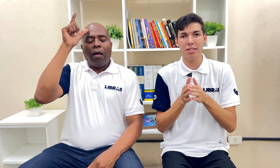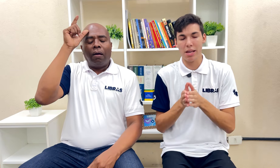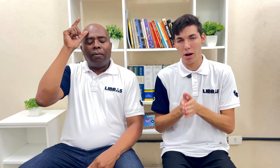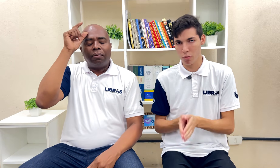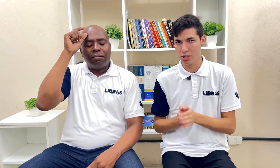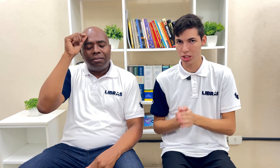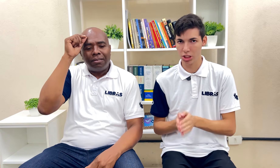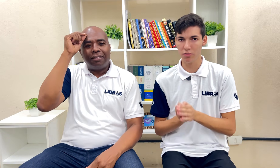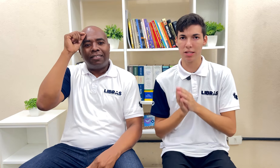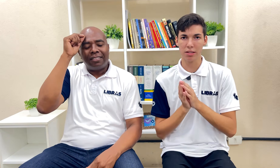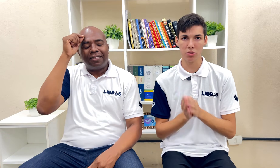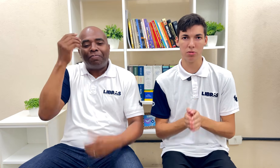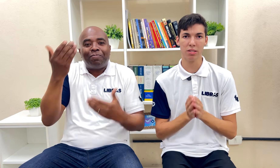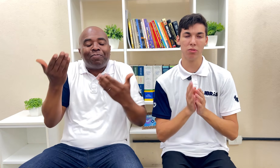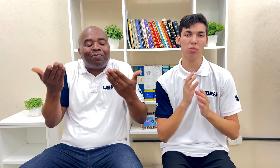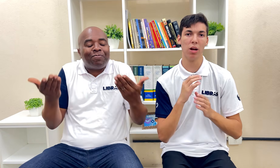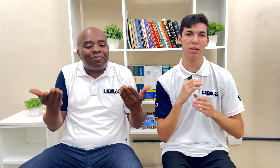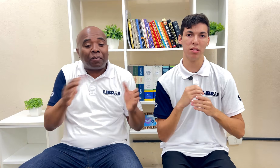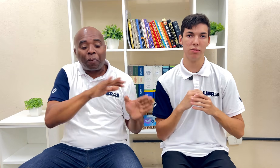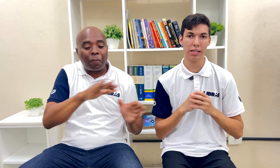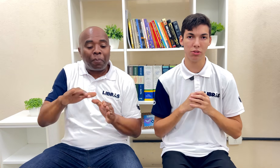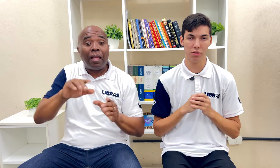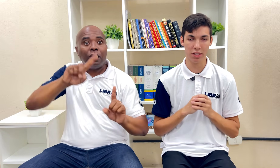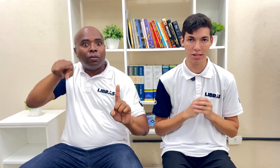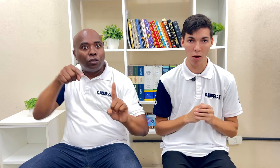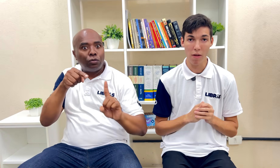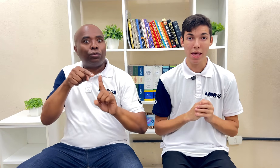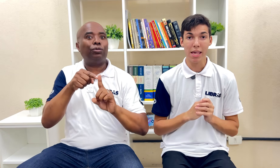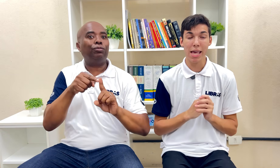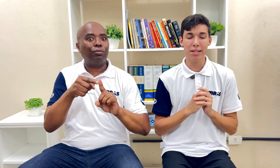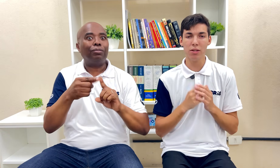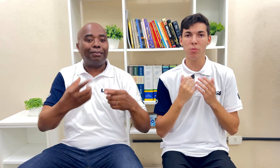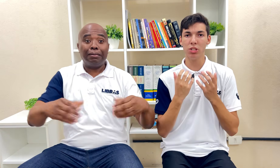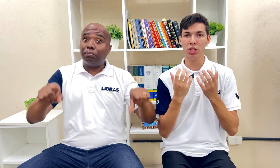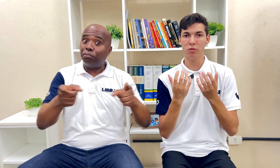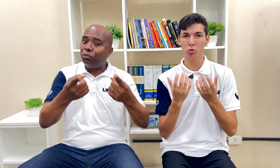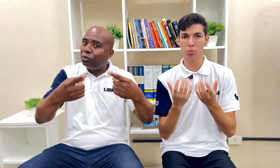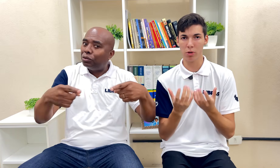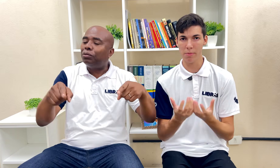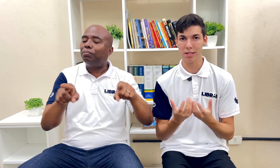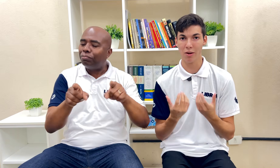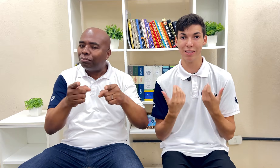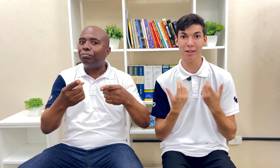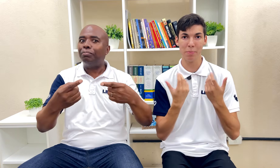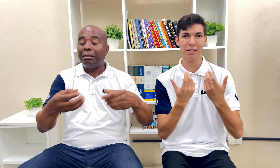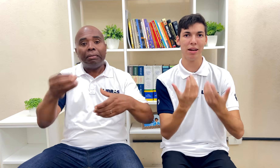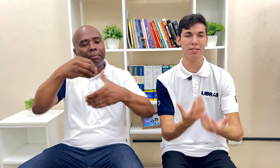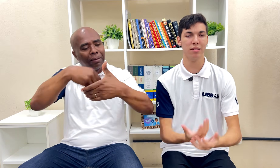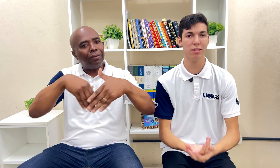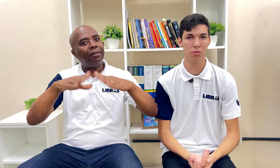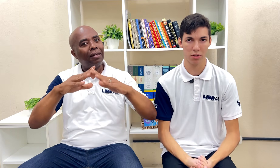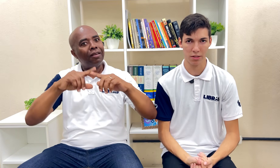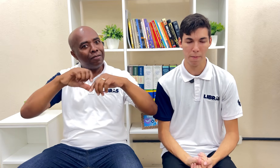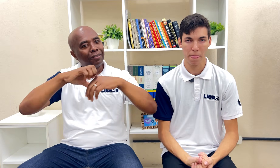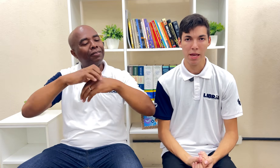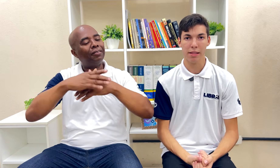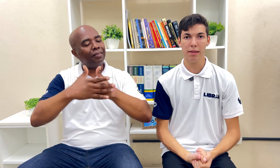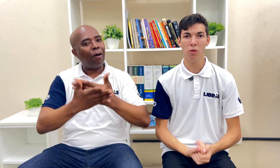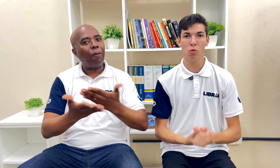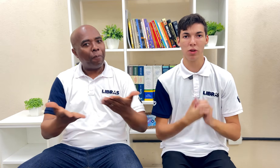é o objetivo das canções que são tocadas dentro da Igreja Universal, e esse é o objetivo do Grupo Libras ao interpretar essas canções. Então, o que vai